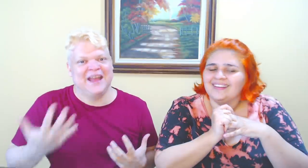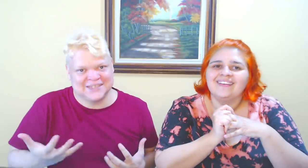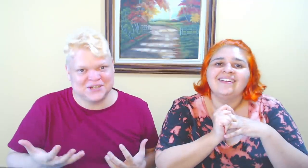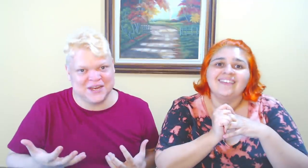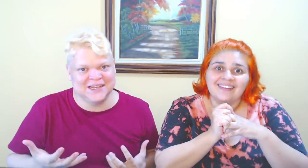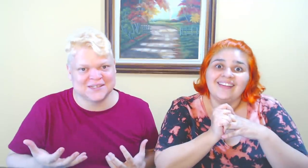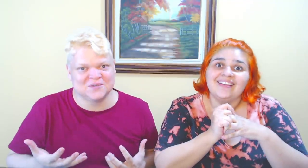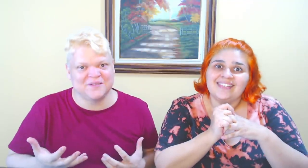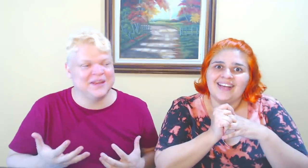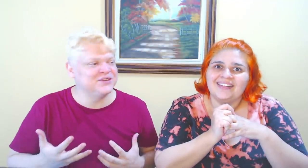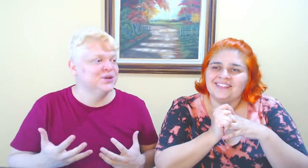assistir ainda a segunda vez